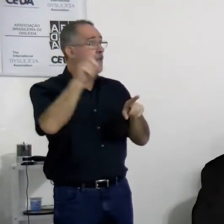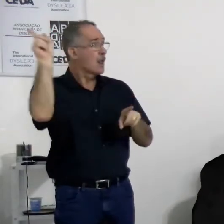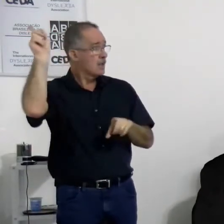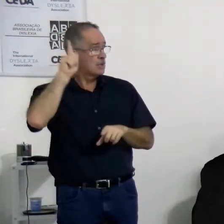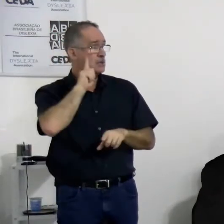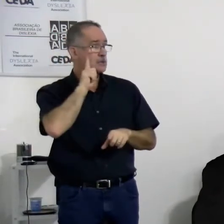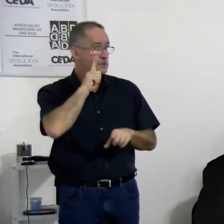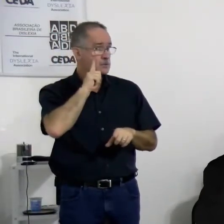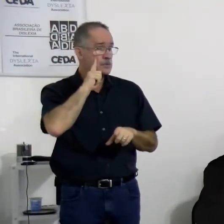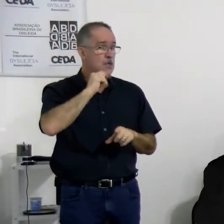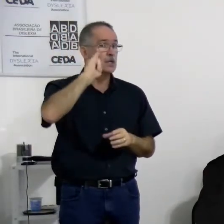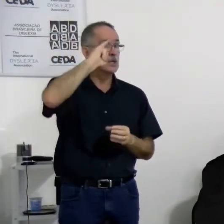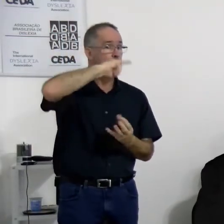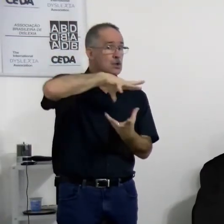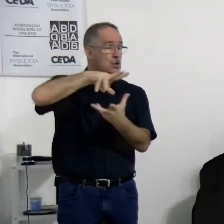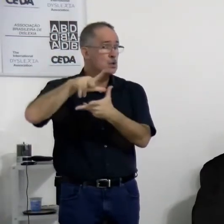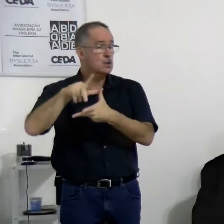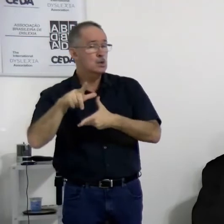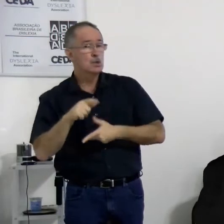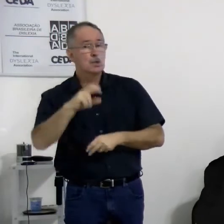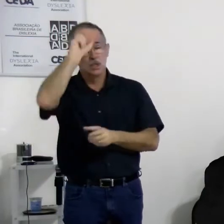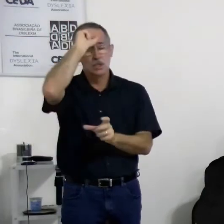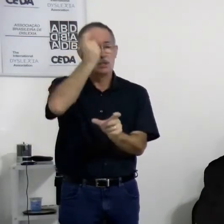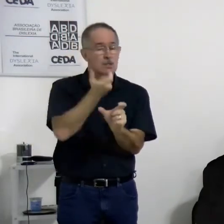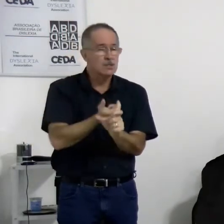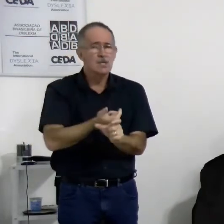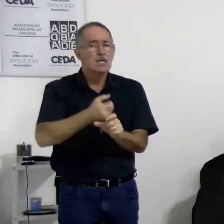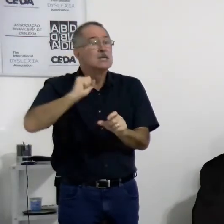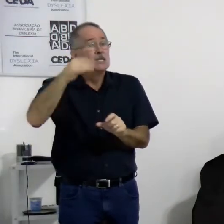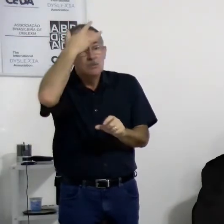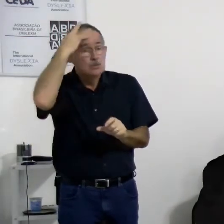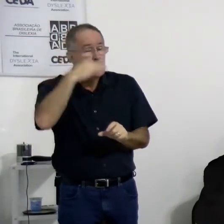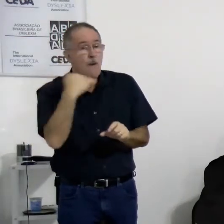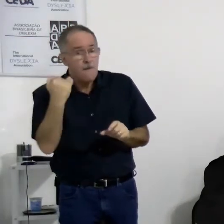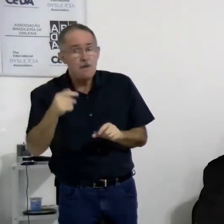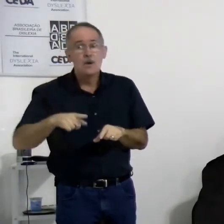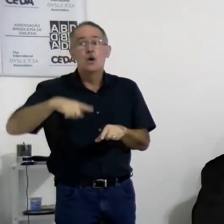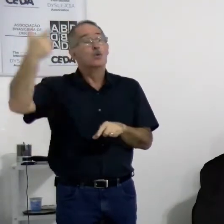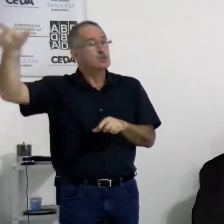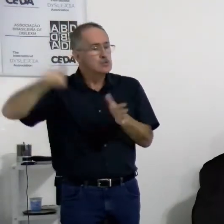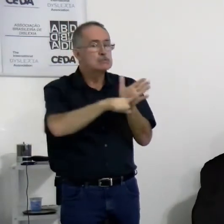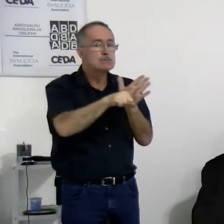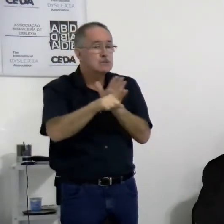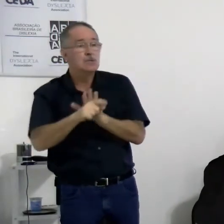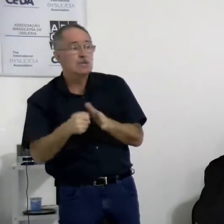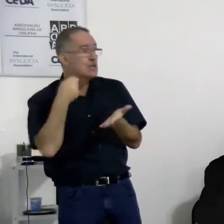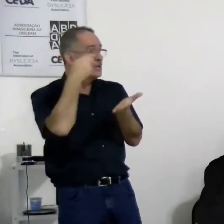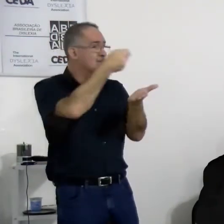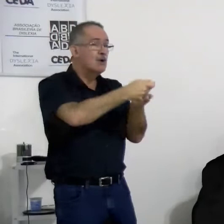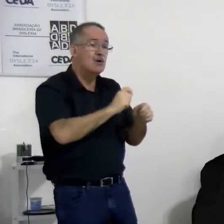na International Athletic Association, quando ela morre, todos os pesquisadores dão dinheiro para a